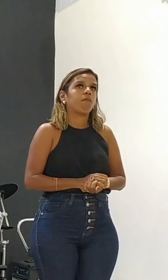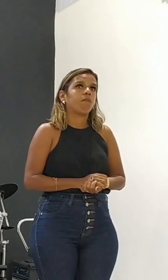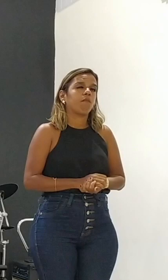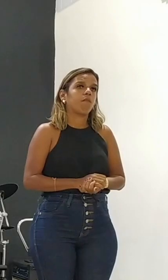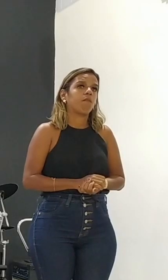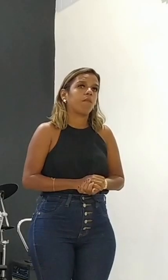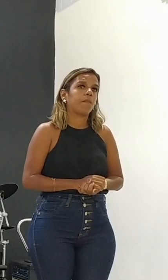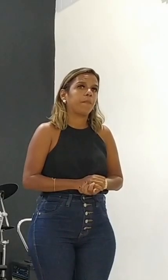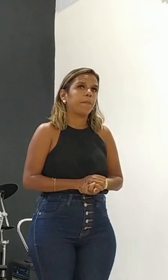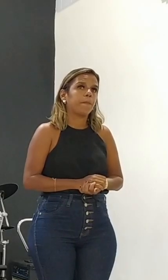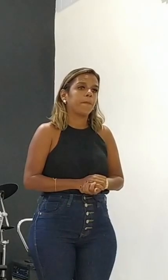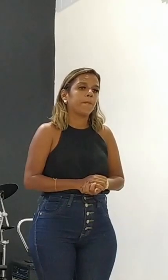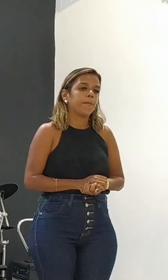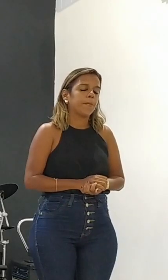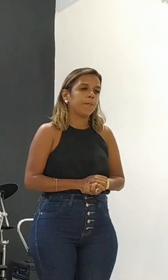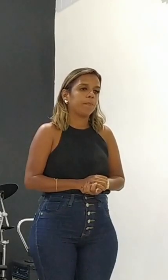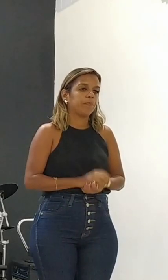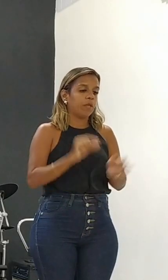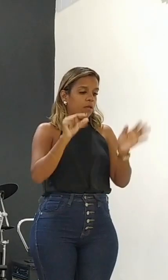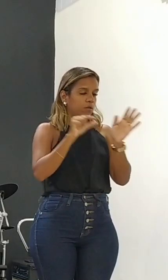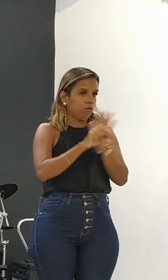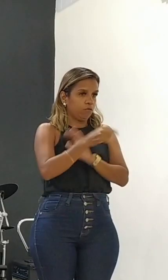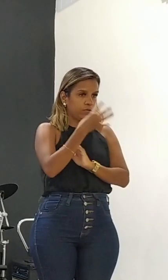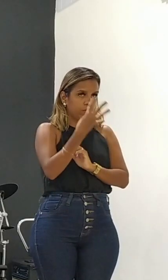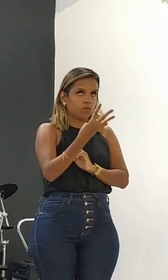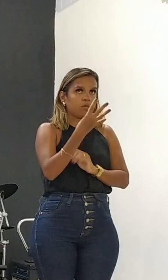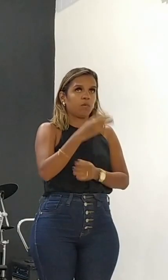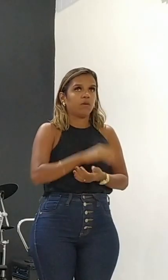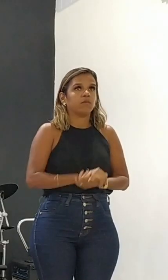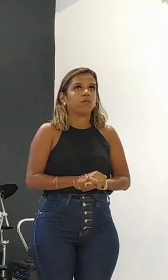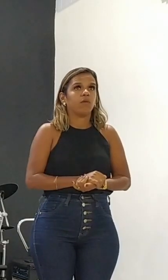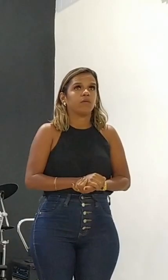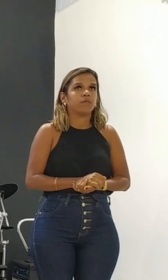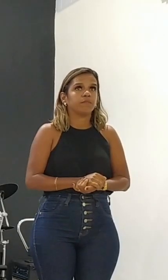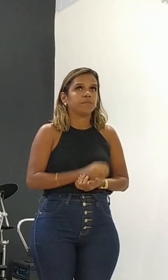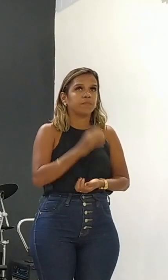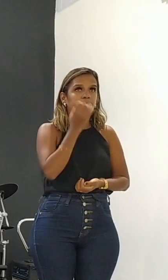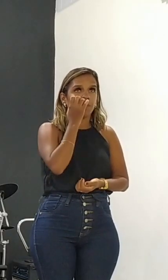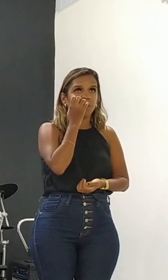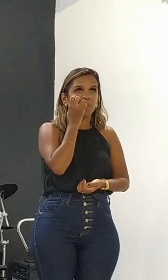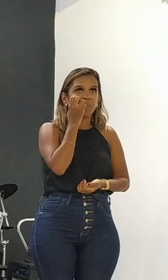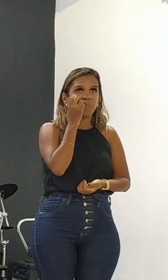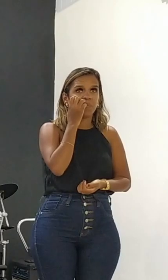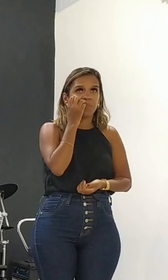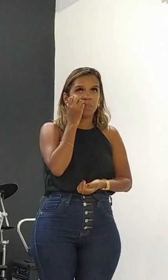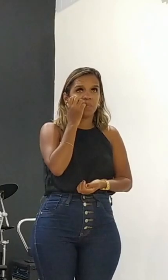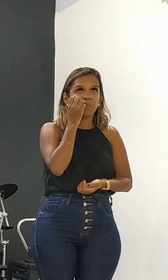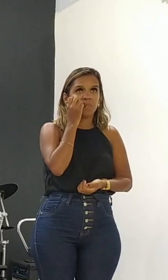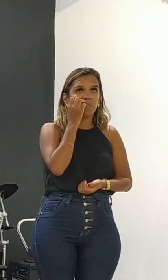sofre essa oposição. No versículo 4, coloca o versículo 4 também, diz assim: